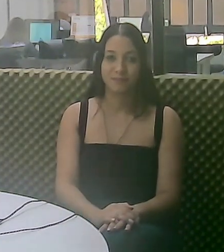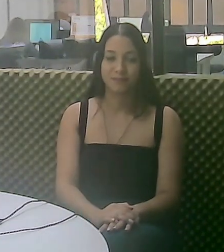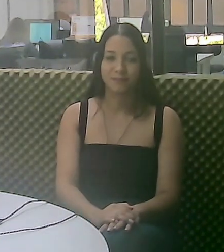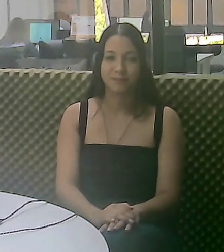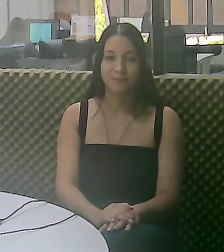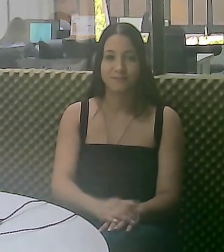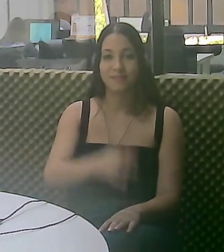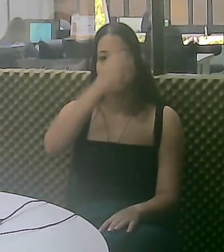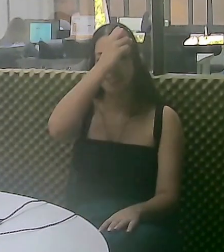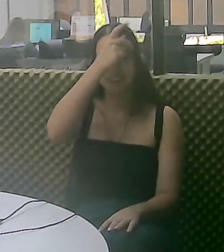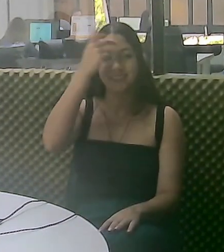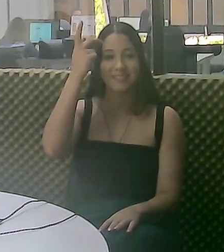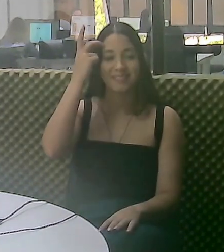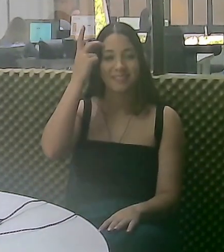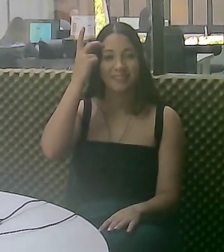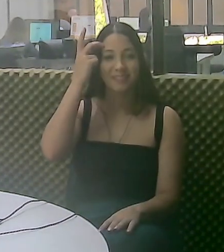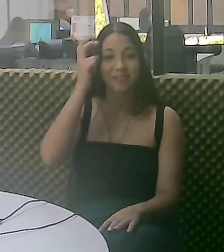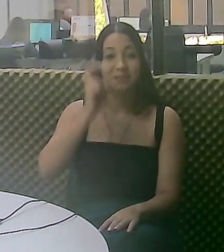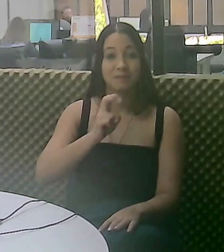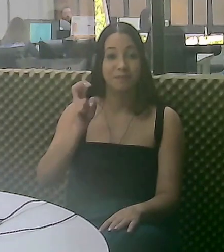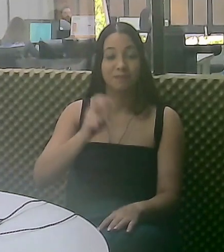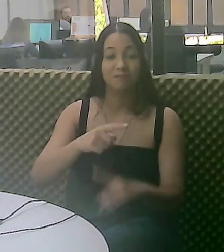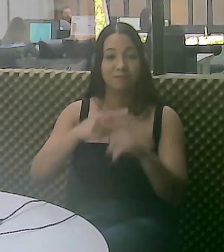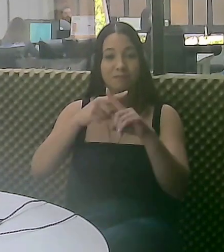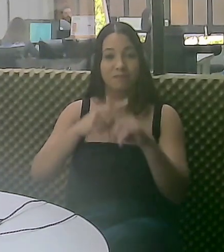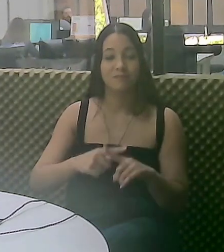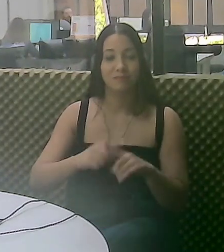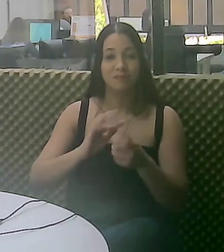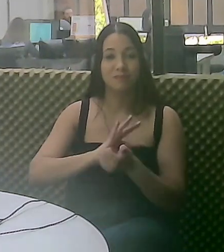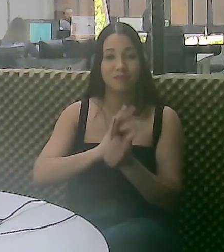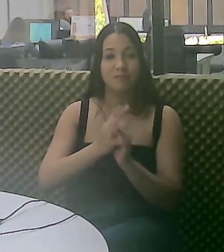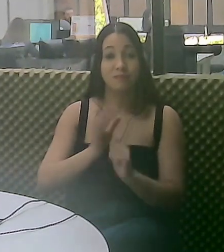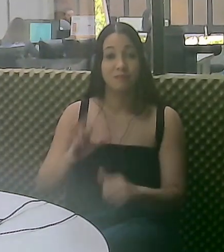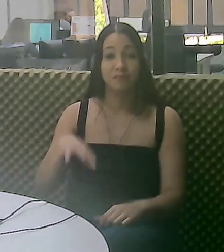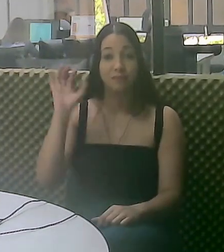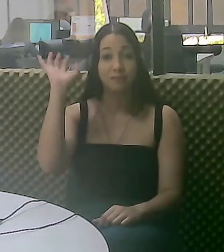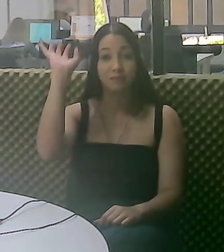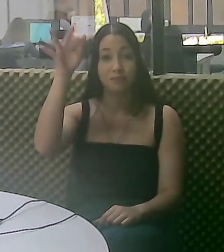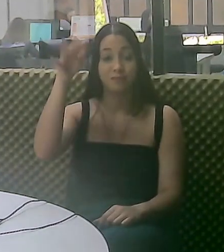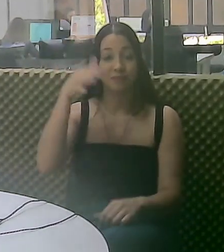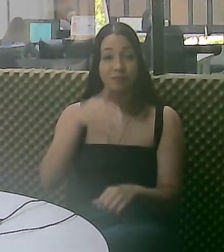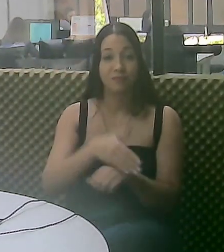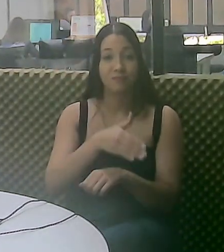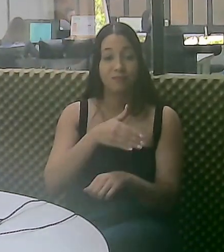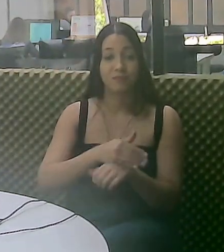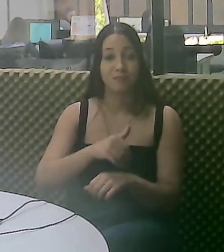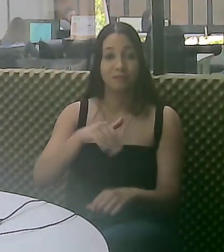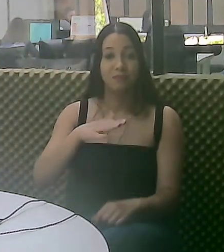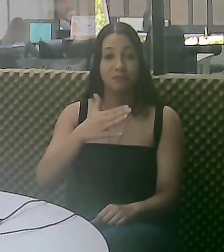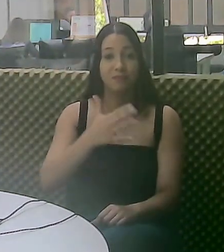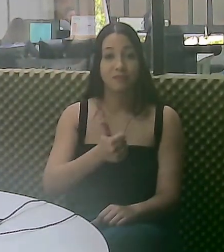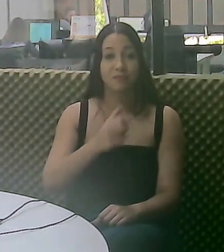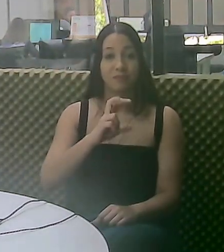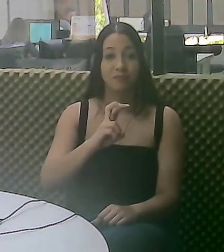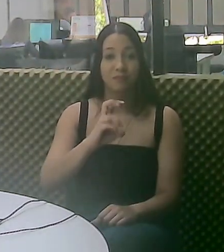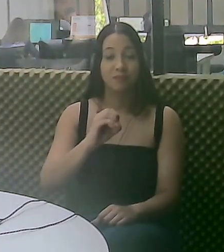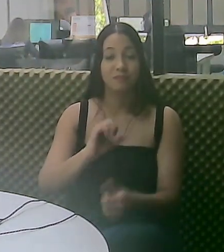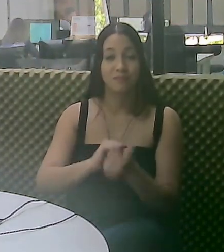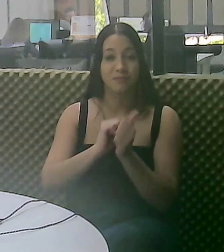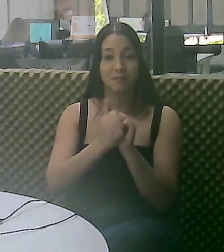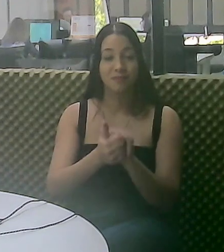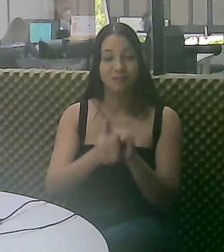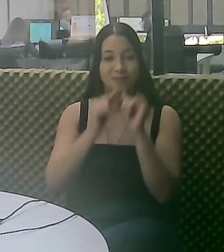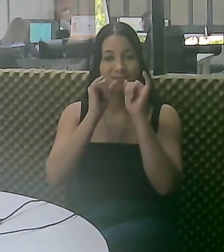ainda, Prefeitura promove 5º torneio Futel Festival de Basquete com participação de mais de 150